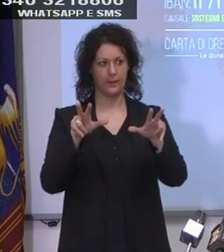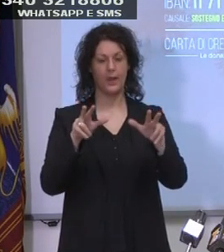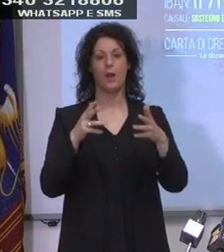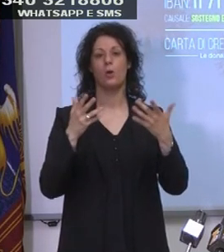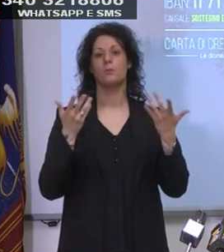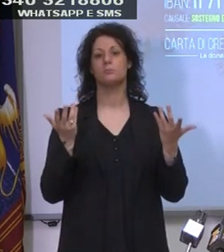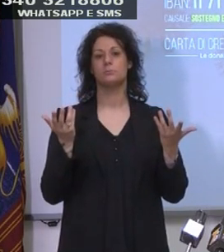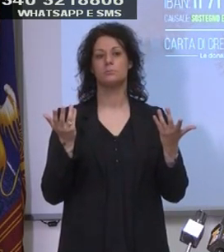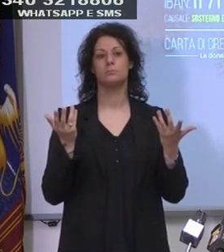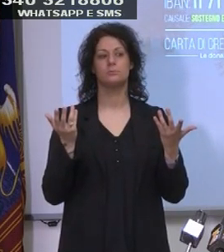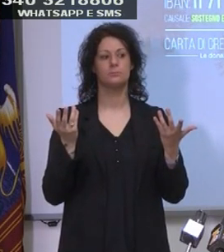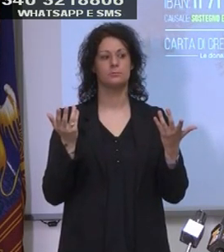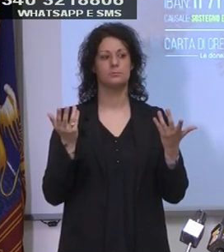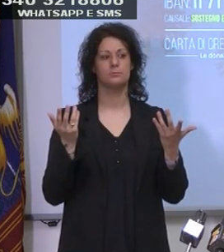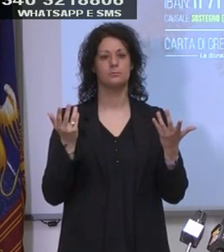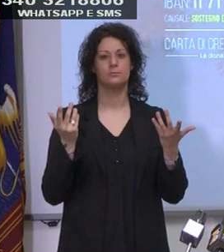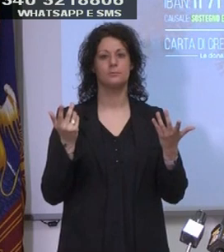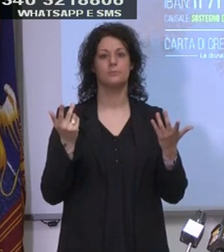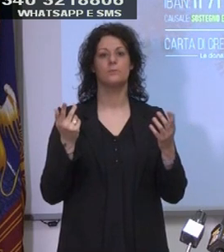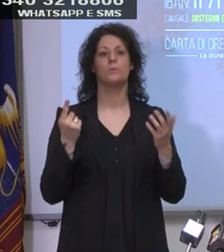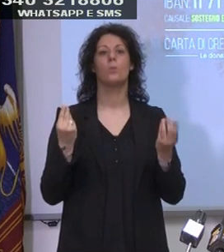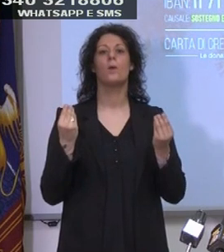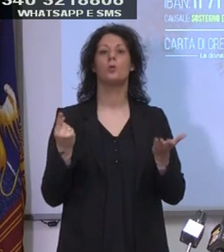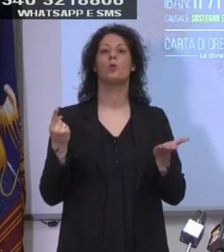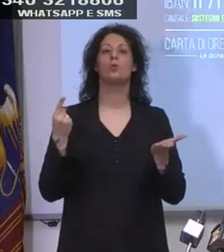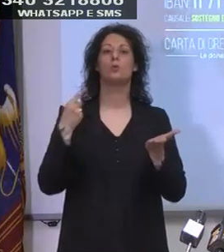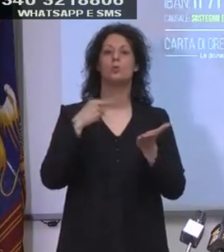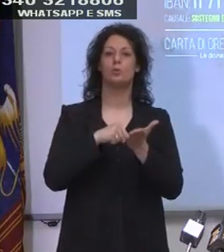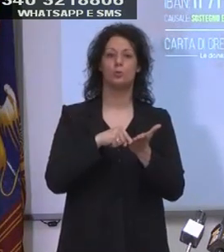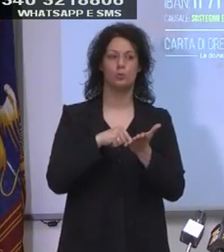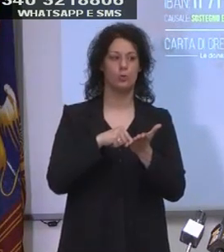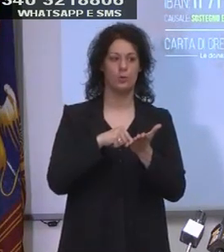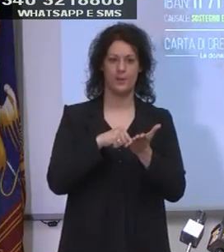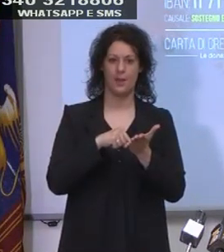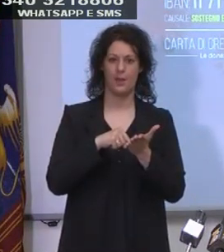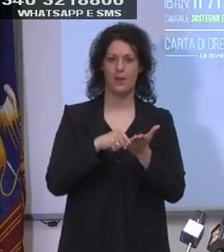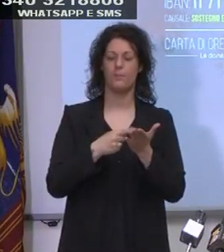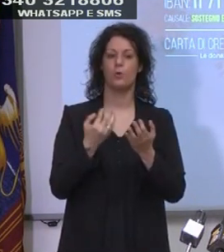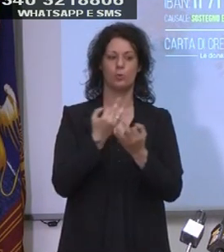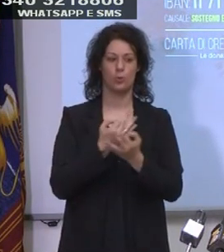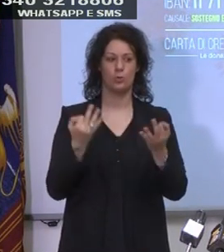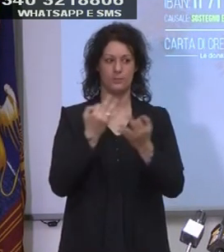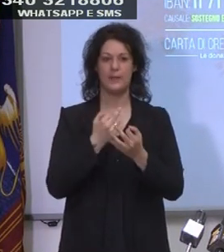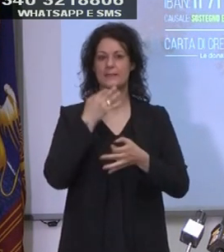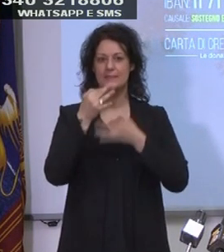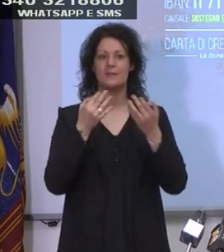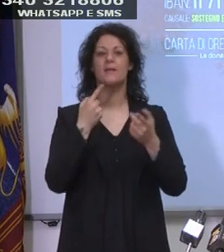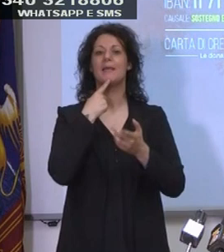normalità, si torna ai punti stampa, per cui chi è presente, bene, le domande diventano inutili